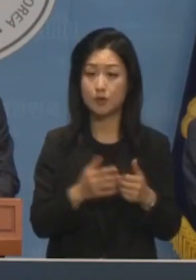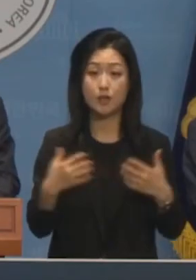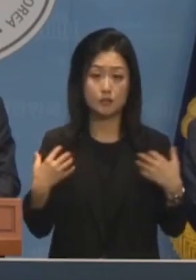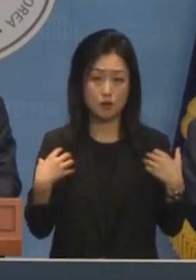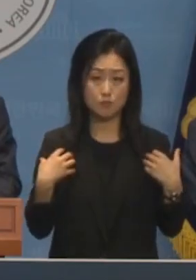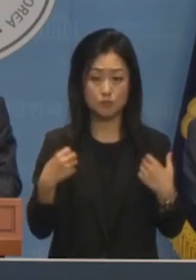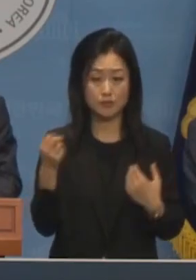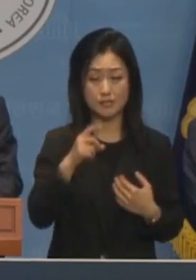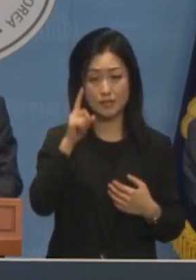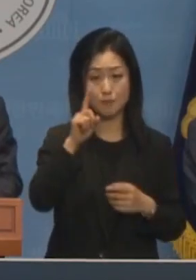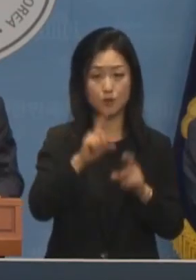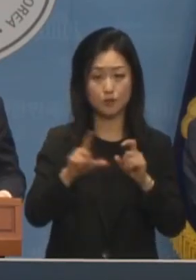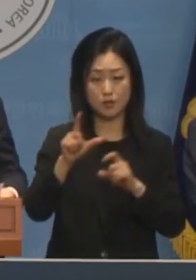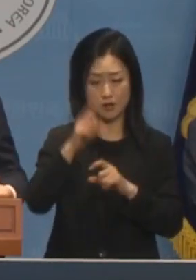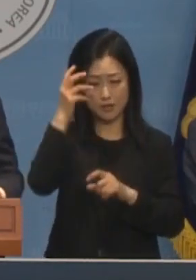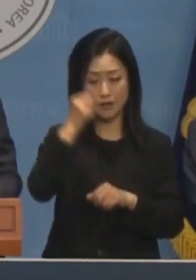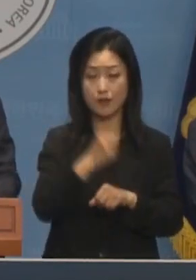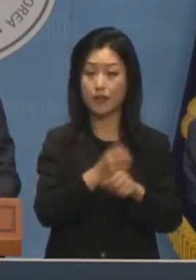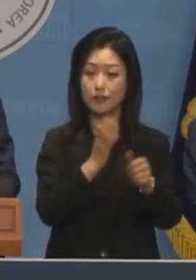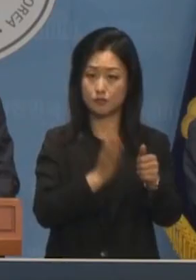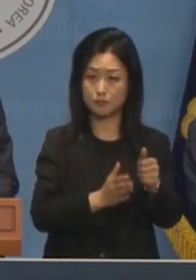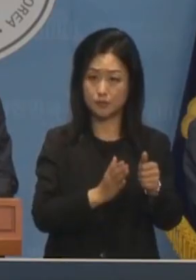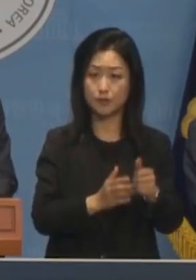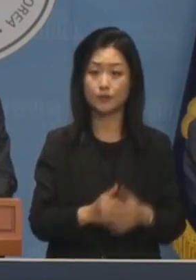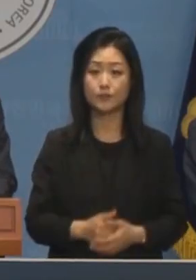다시 한번 명심하기 바랍니다.